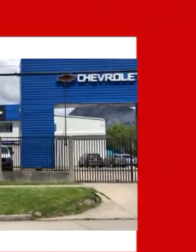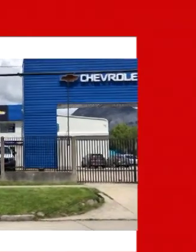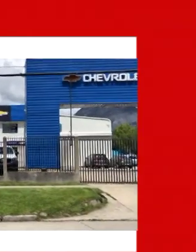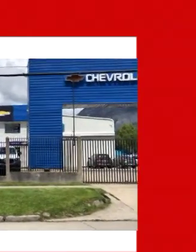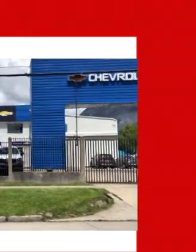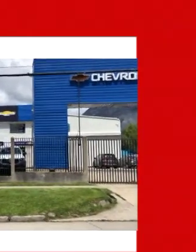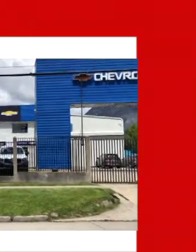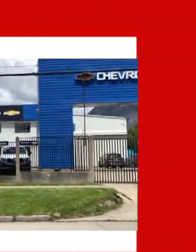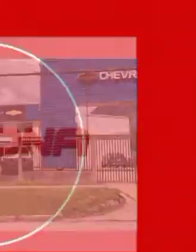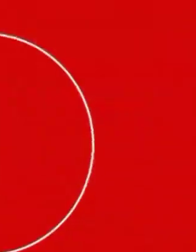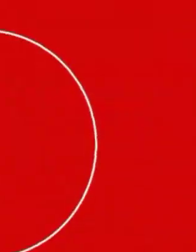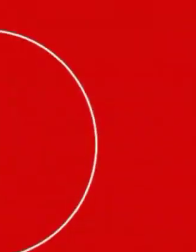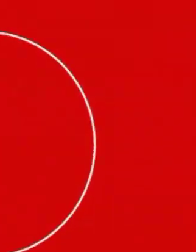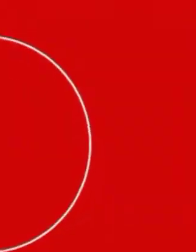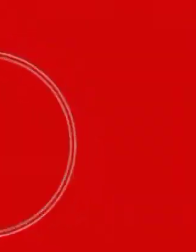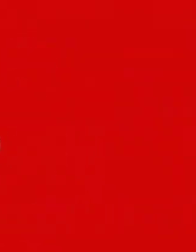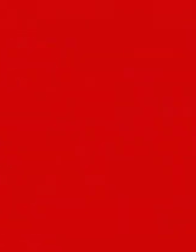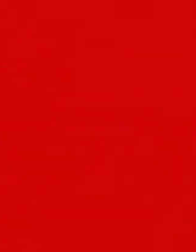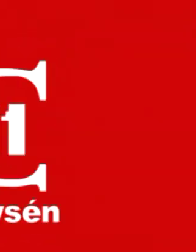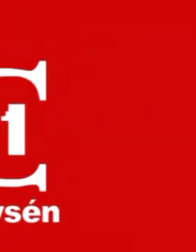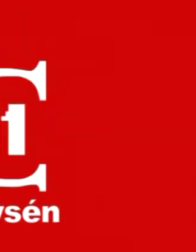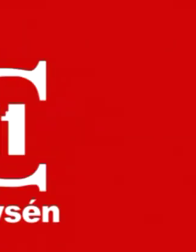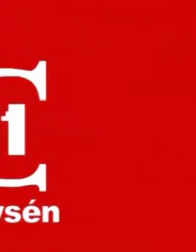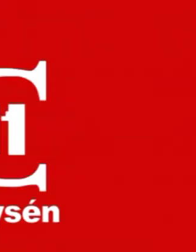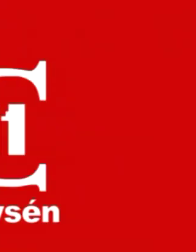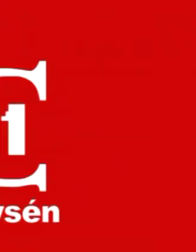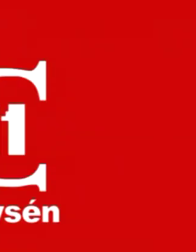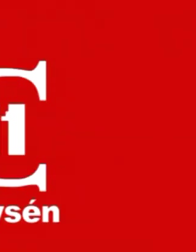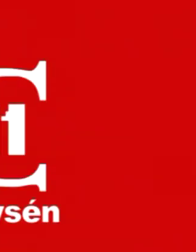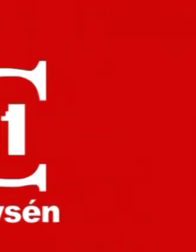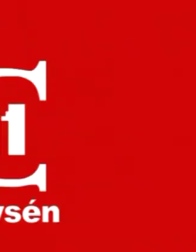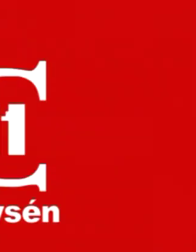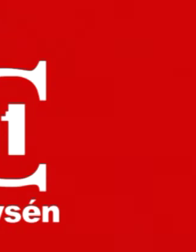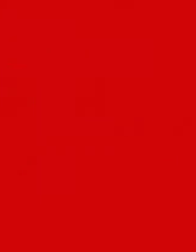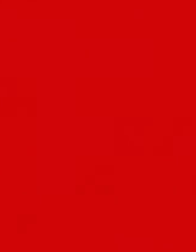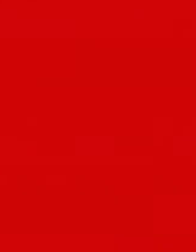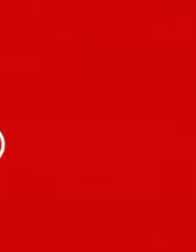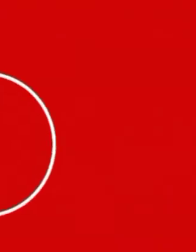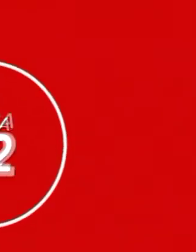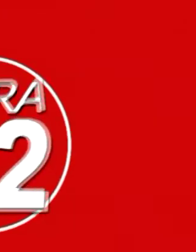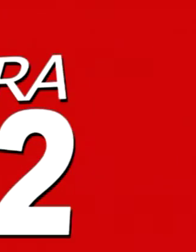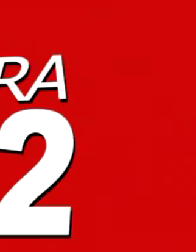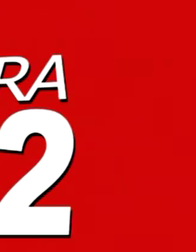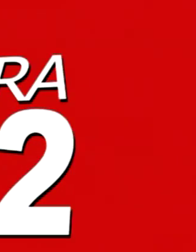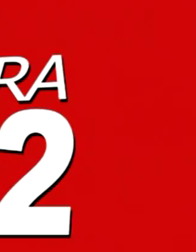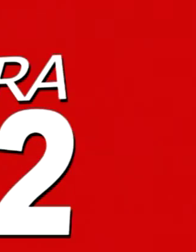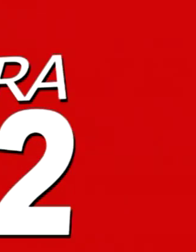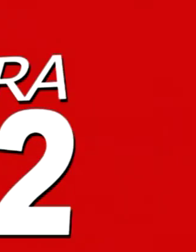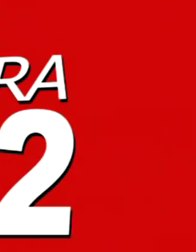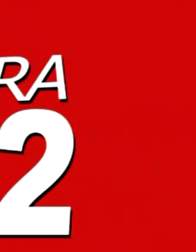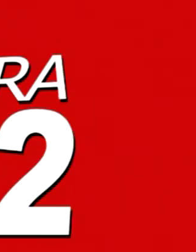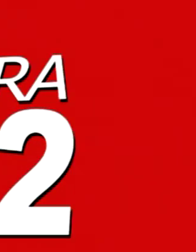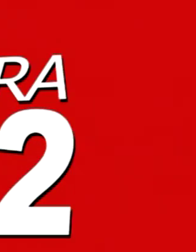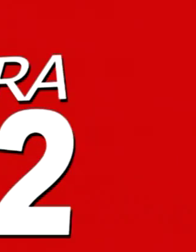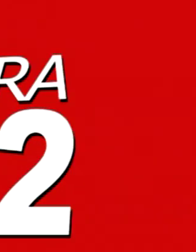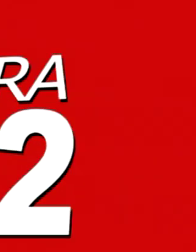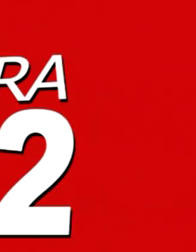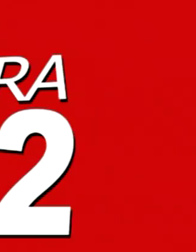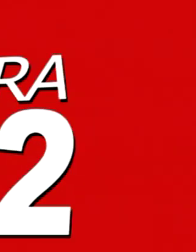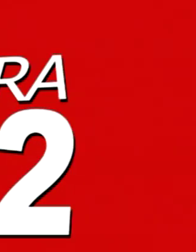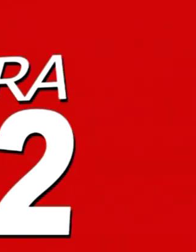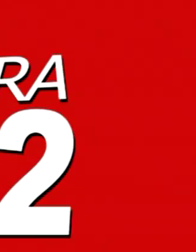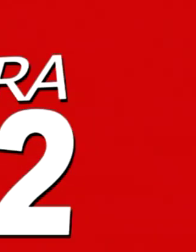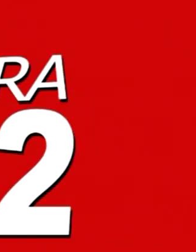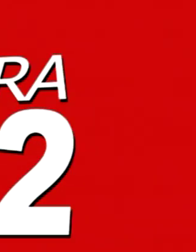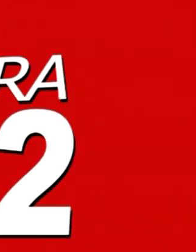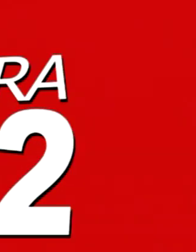diferencia. Hemos presentado Hora 22, informativo que puede revivir a partir de este